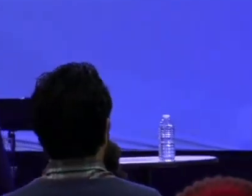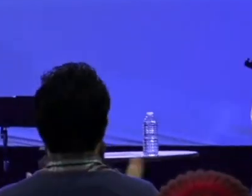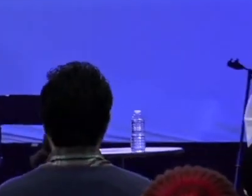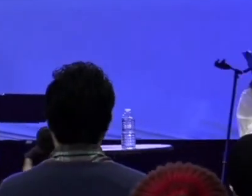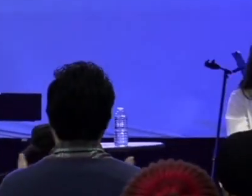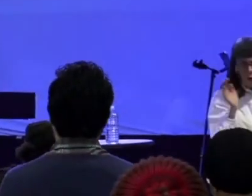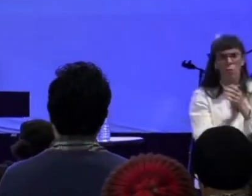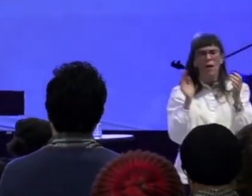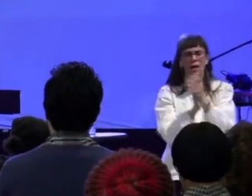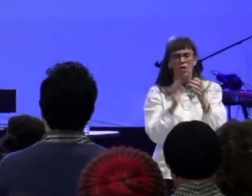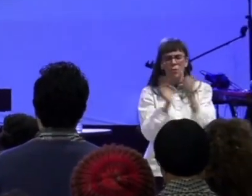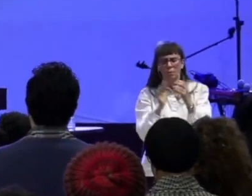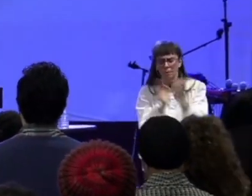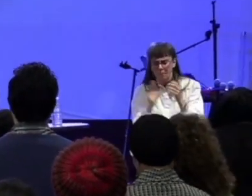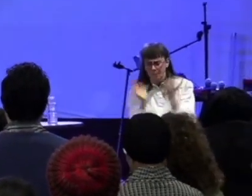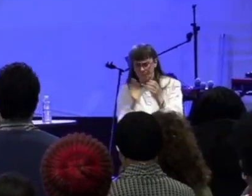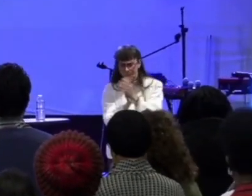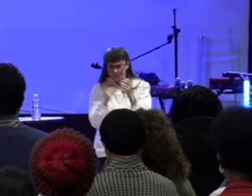Un seul ange.